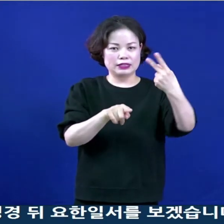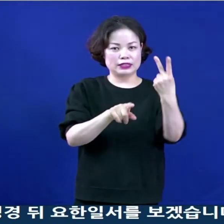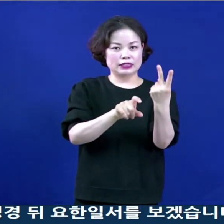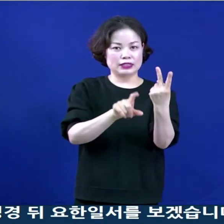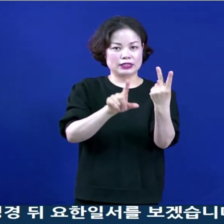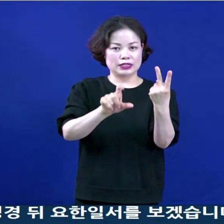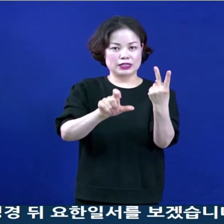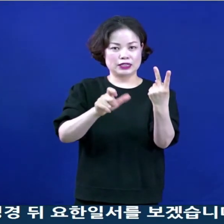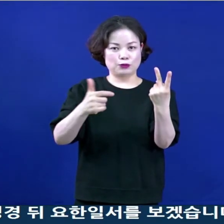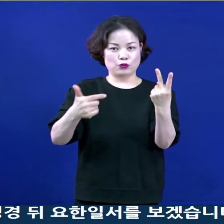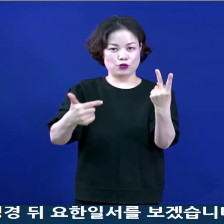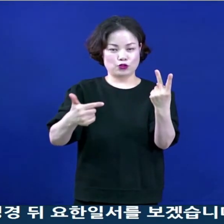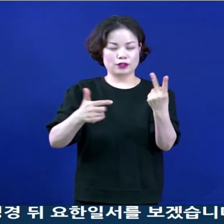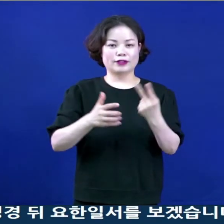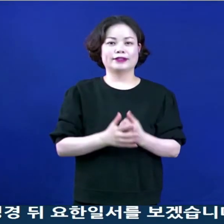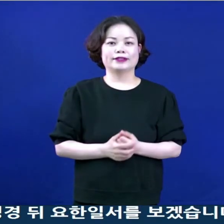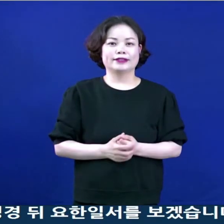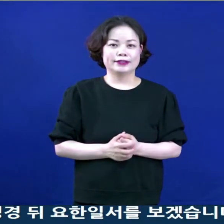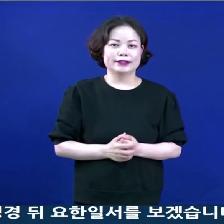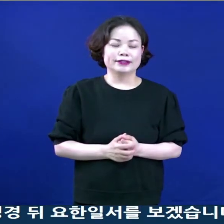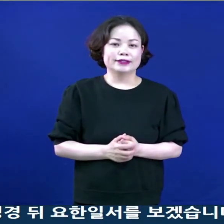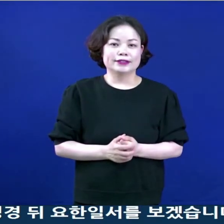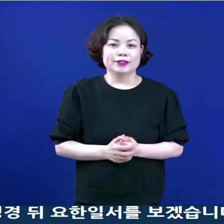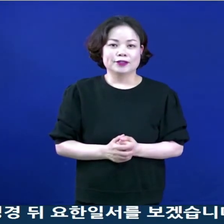2장 16절.